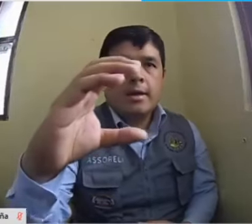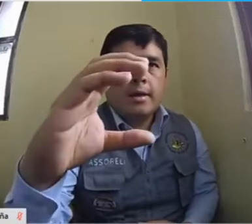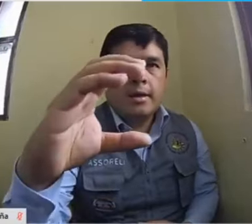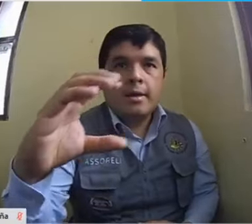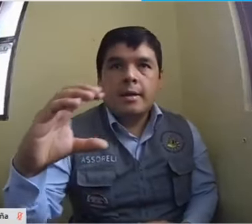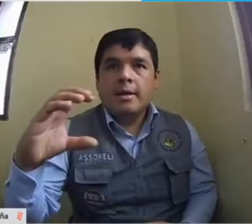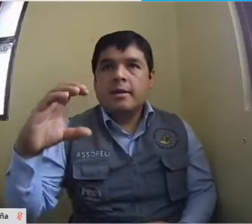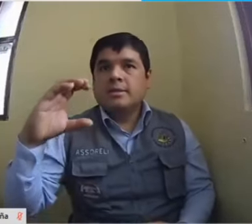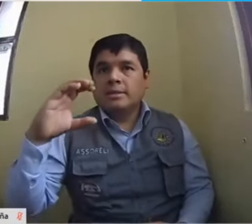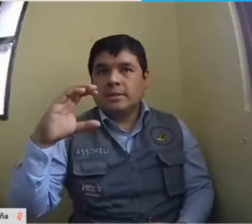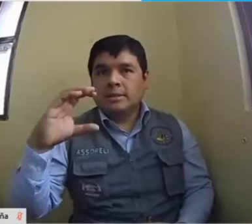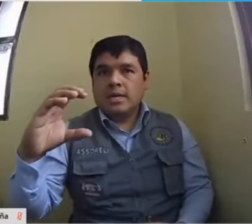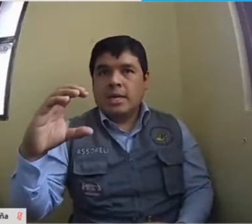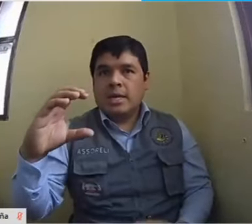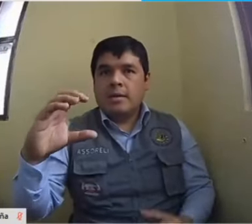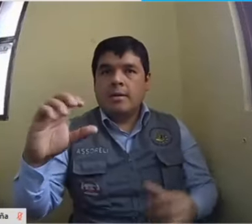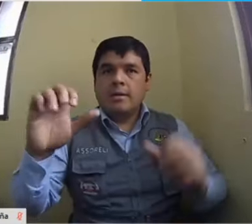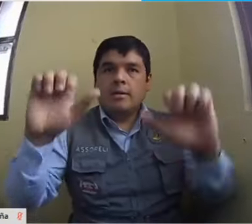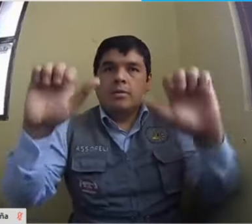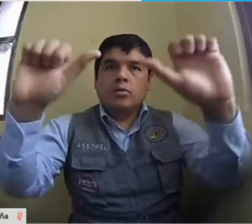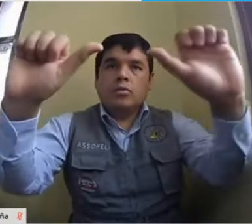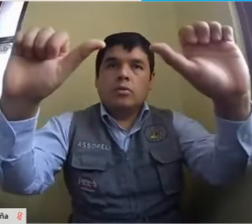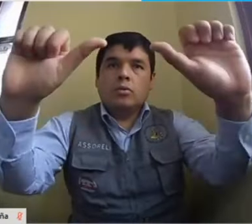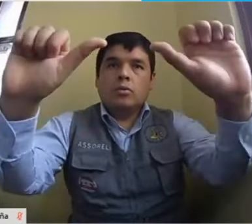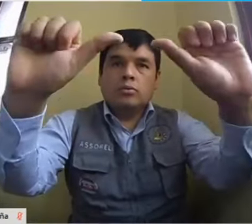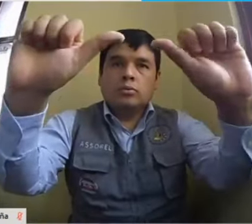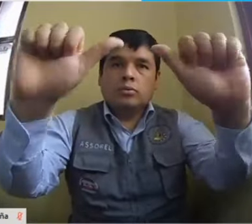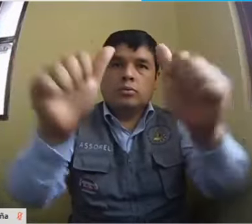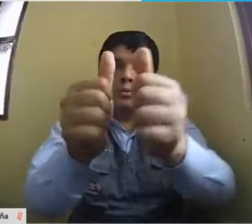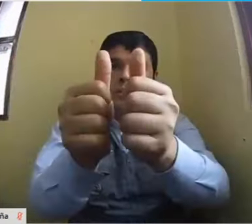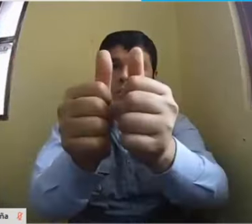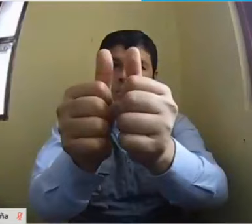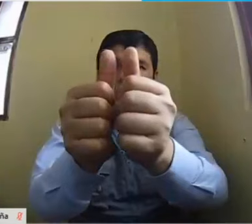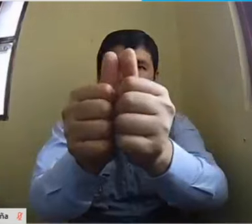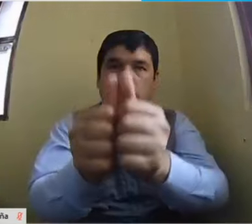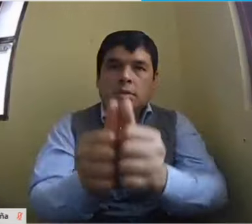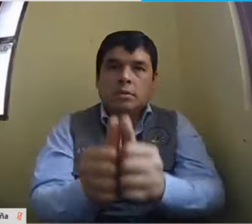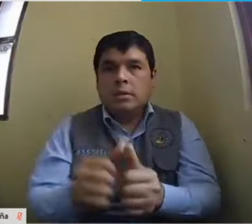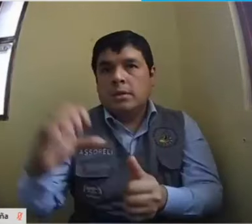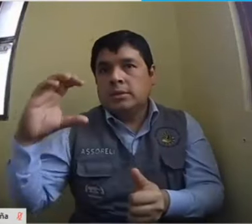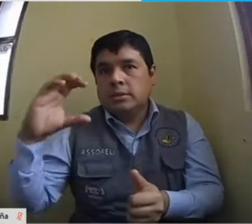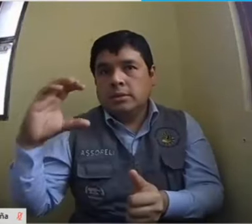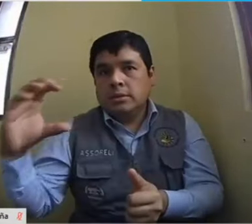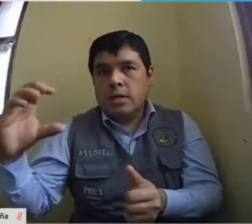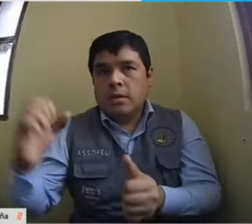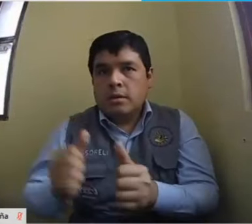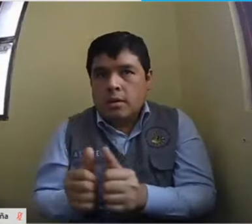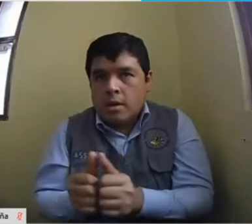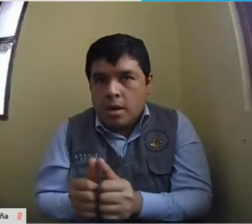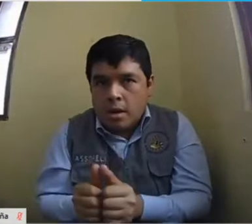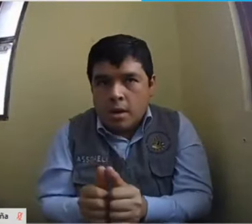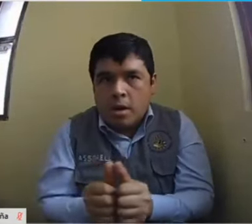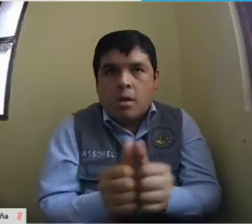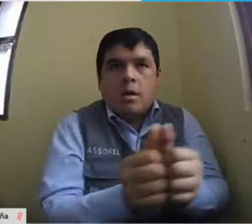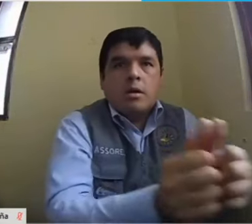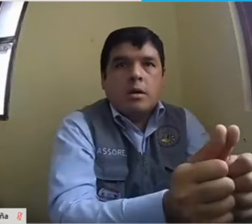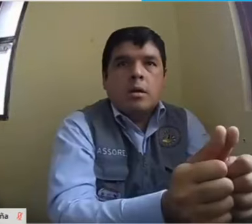Pero tiene una seña, ¿no? Cuando las palabras tienen una seña, se hace la seña, no se deletrea. Entonces las dos A juntas, la